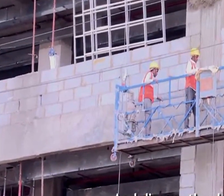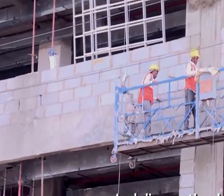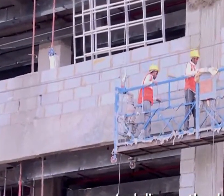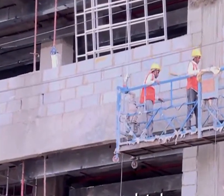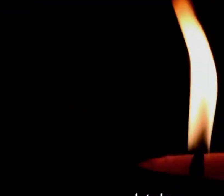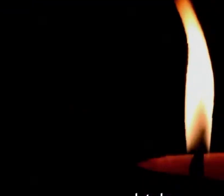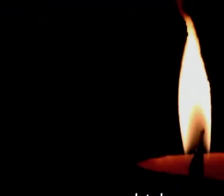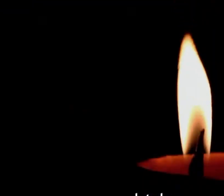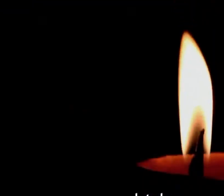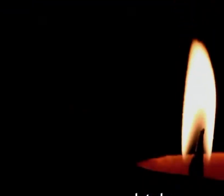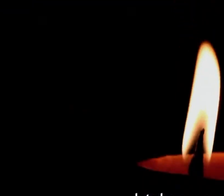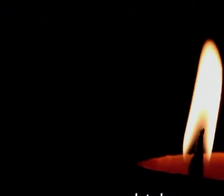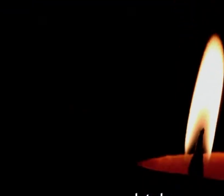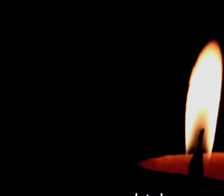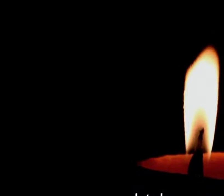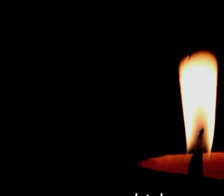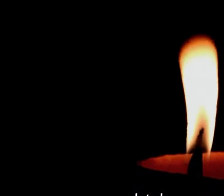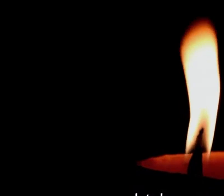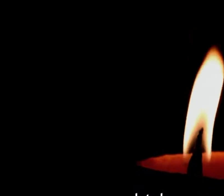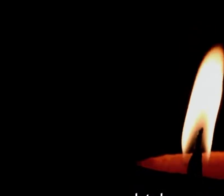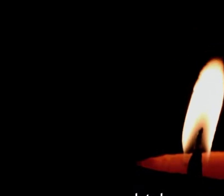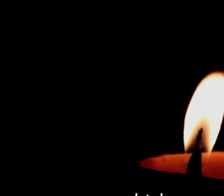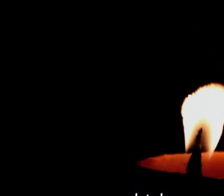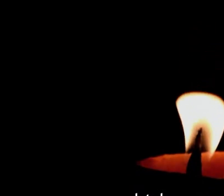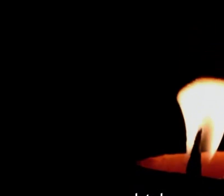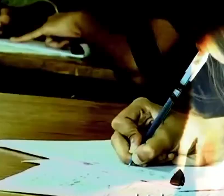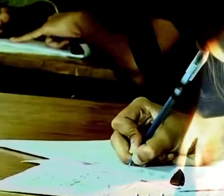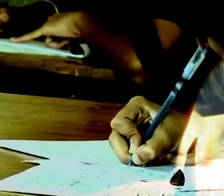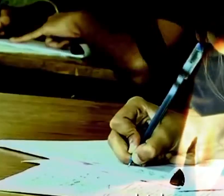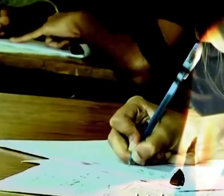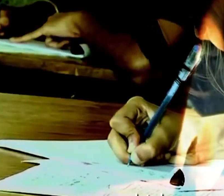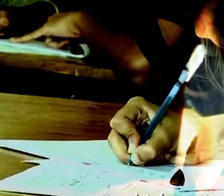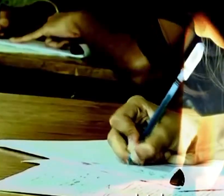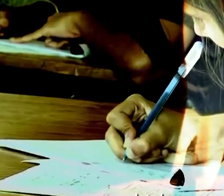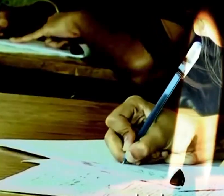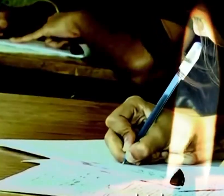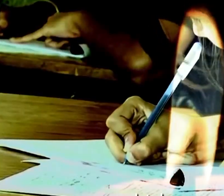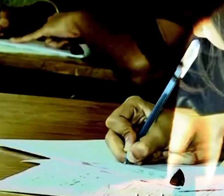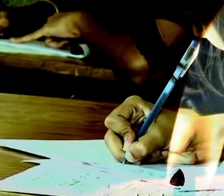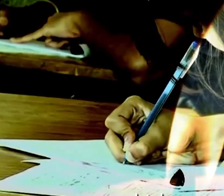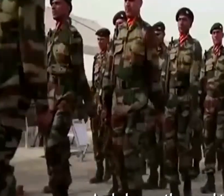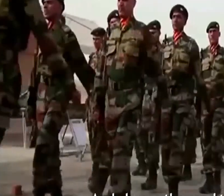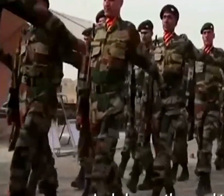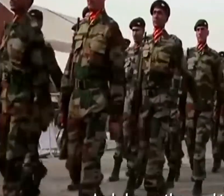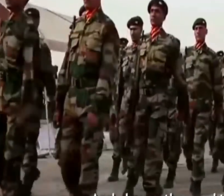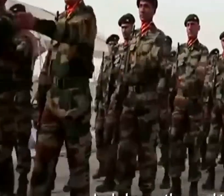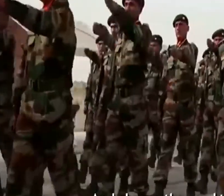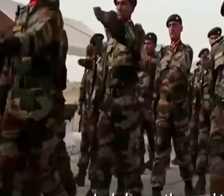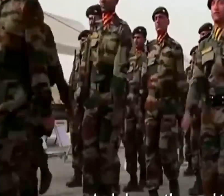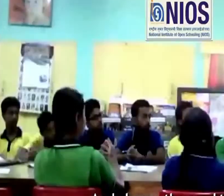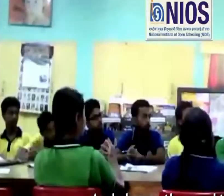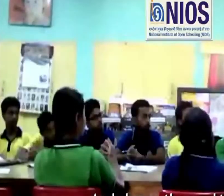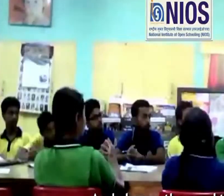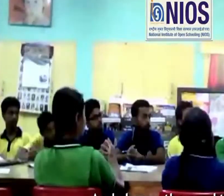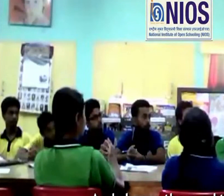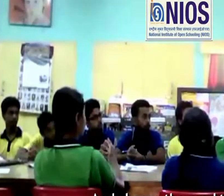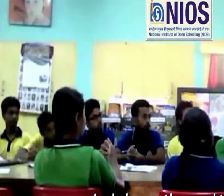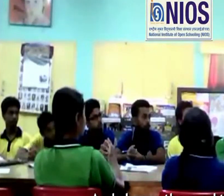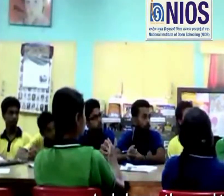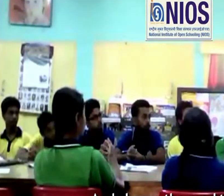हम अपना दीपक स्वयं बने, हम अपना रास्ता